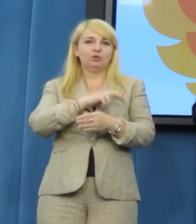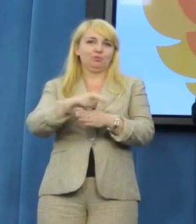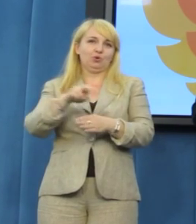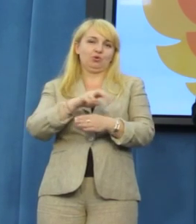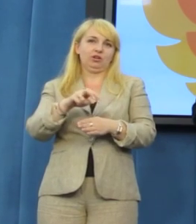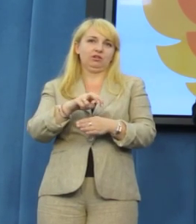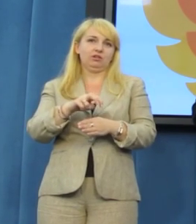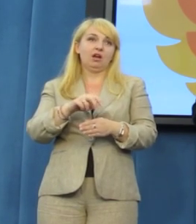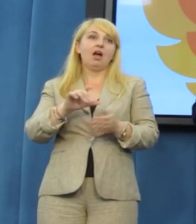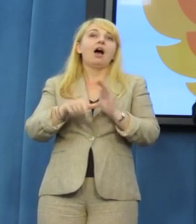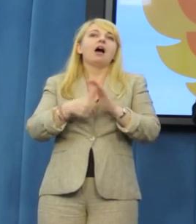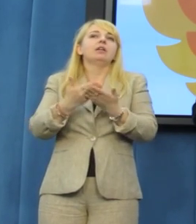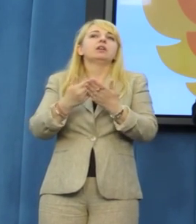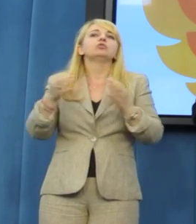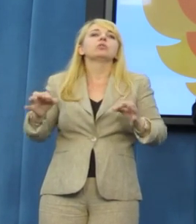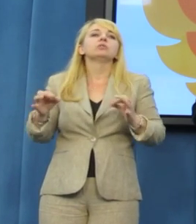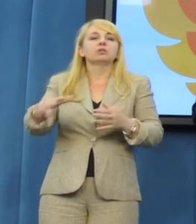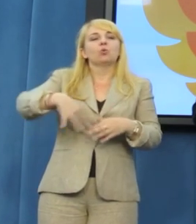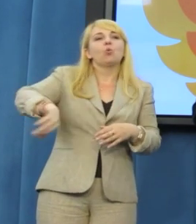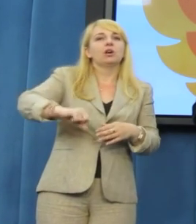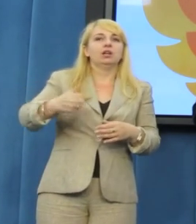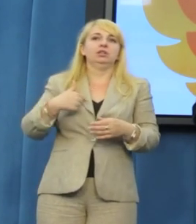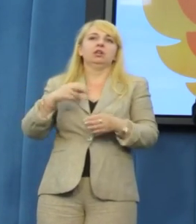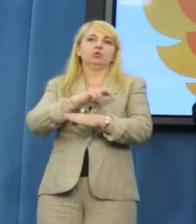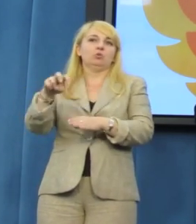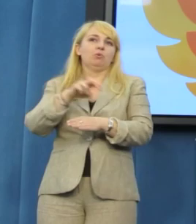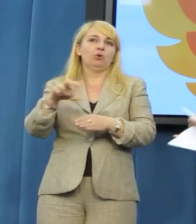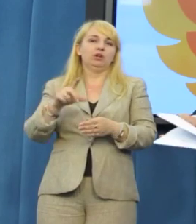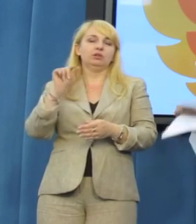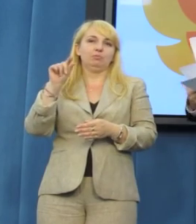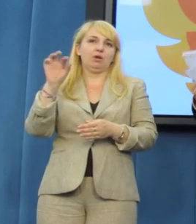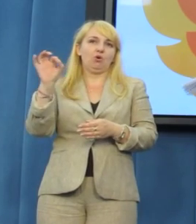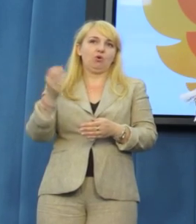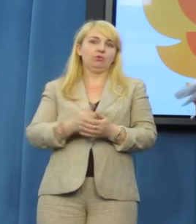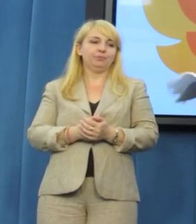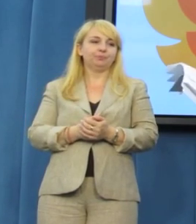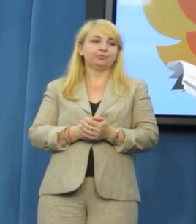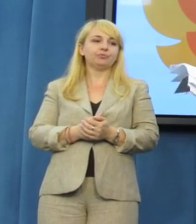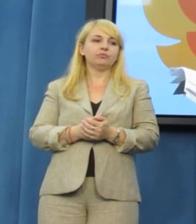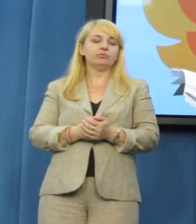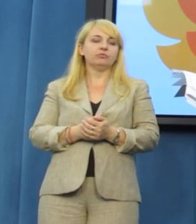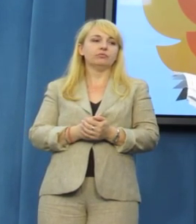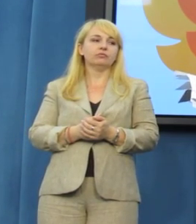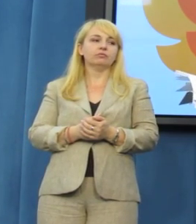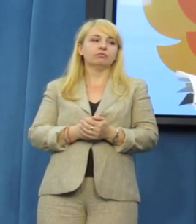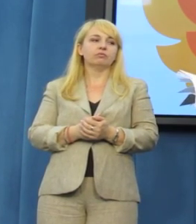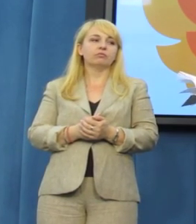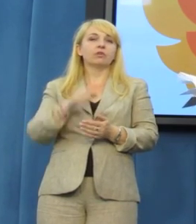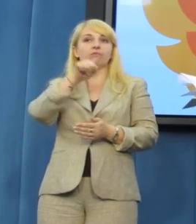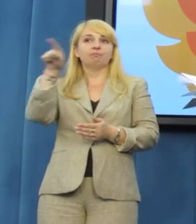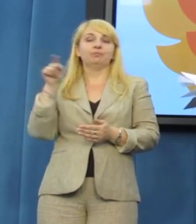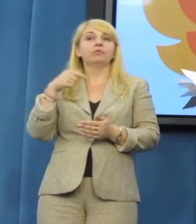projektów, to czym on jest? Zadaję pytanie. Czym jest ten dzisiaj projekt? Żebyście Państwo